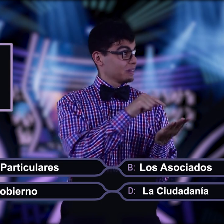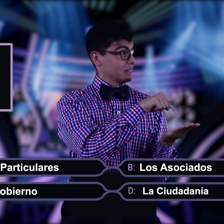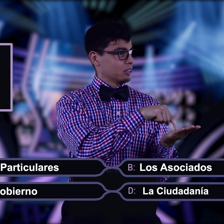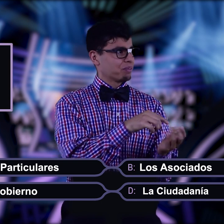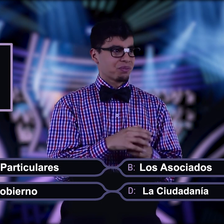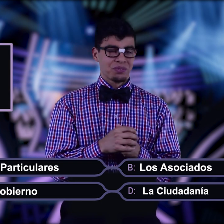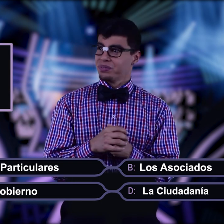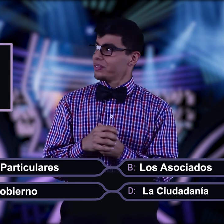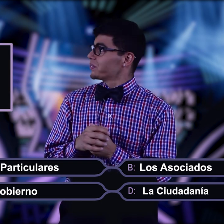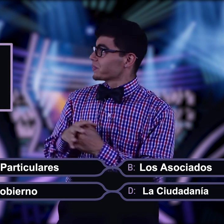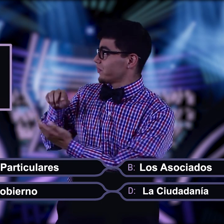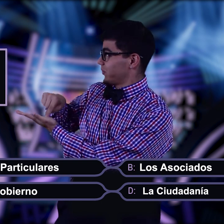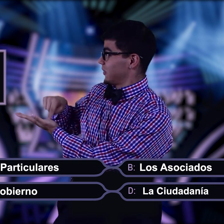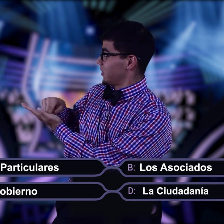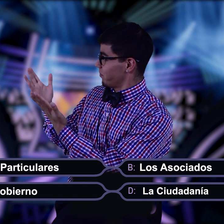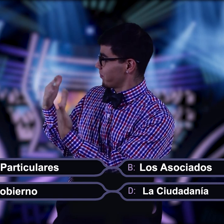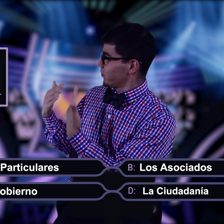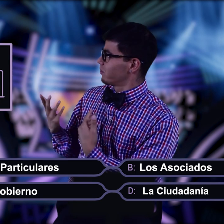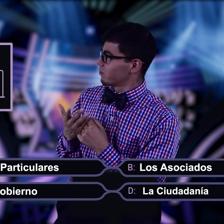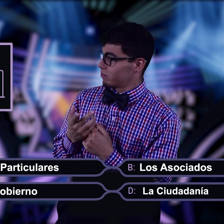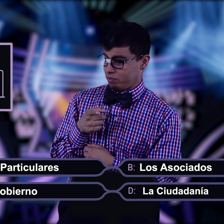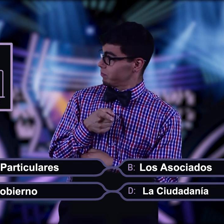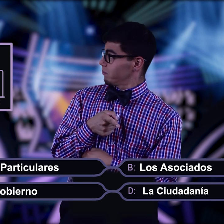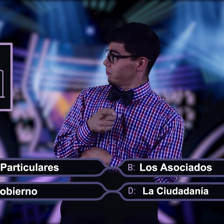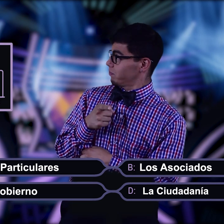favor, seleccionen la respuesta correcta, por favor.